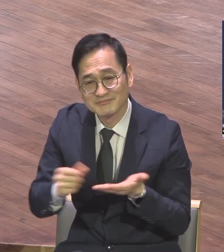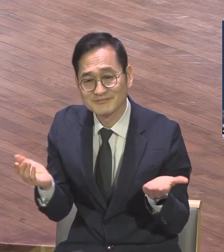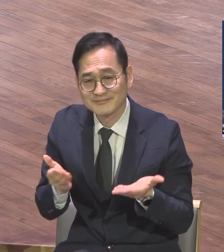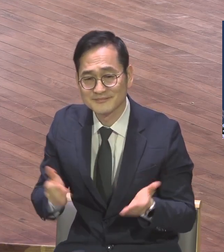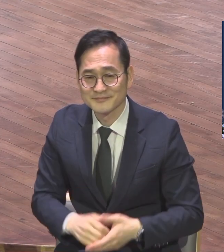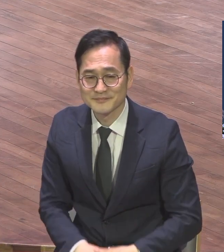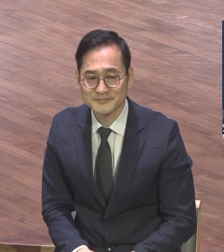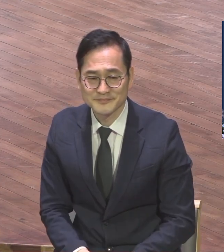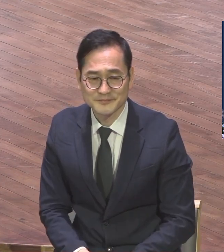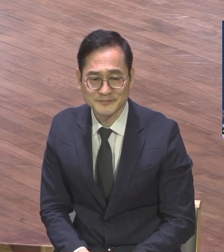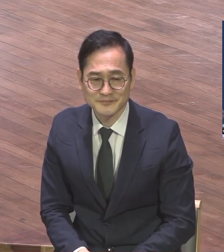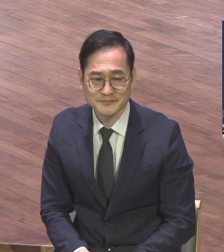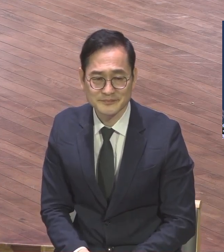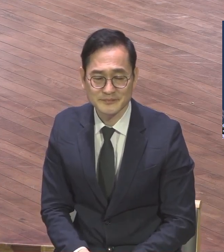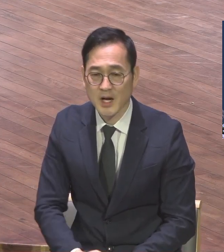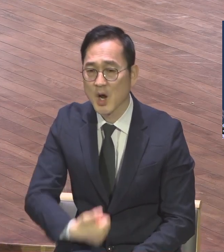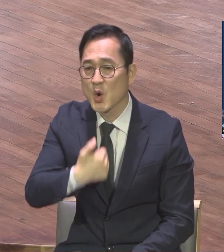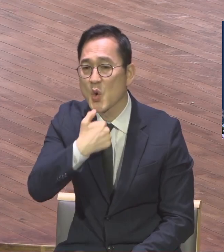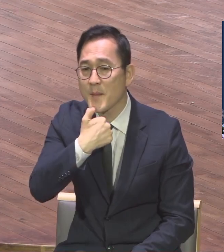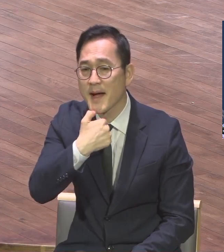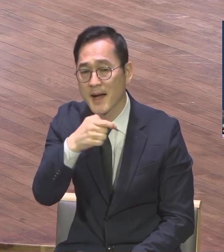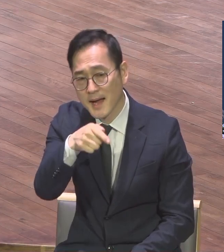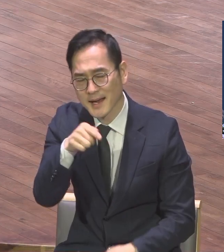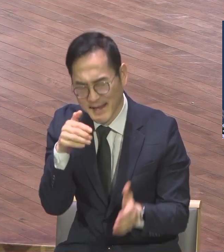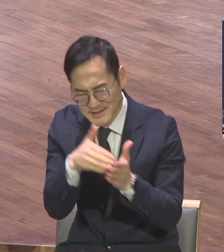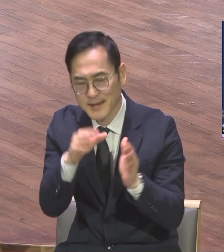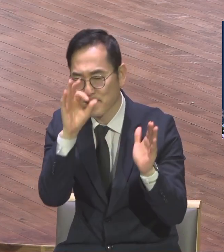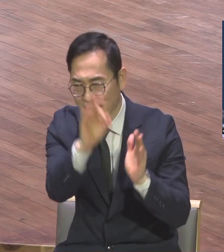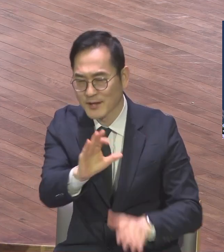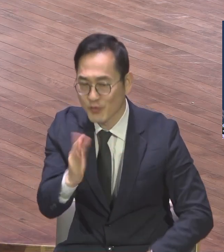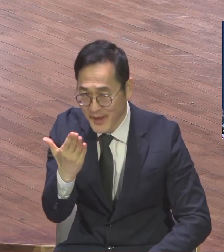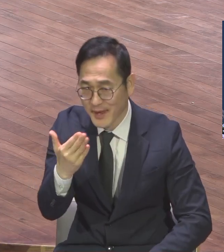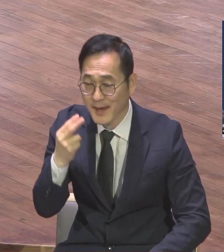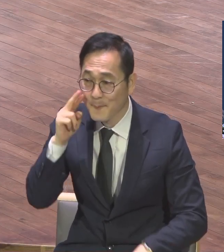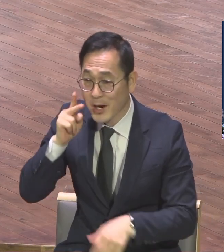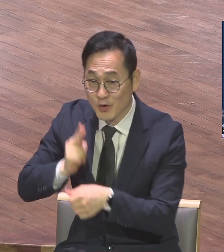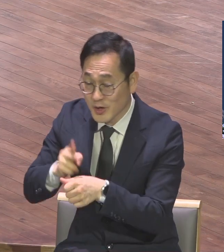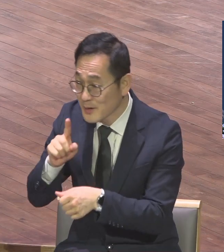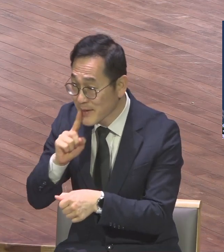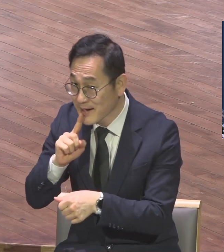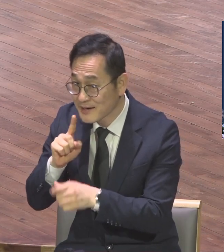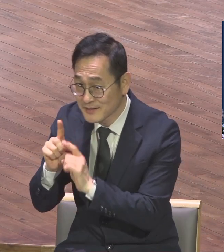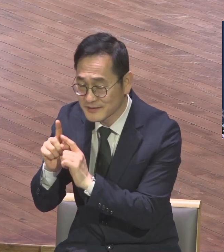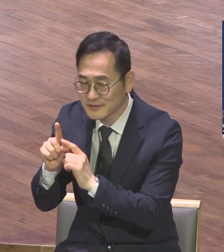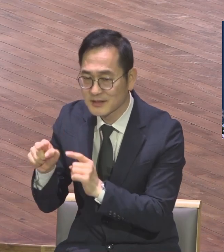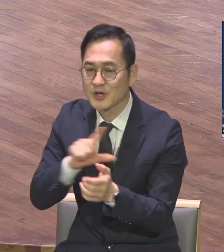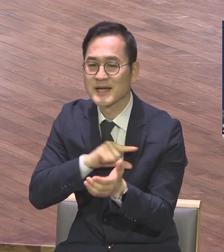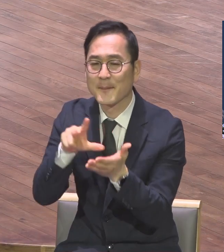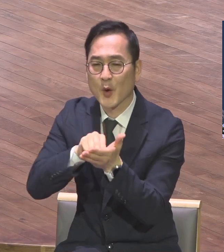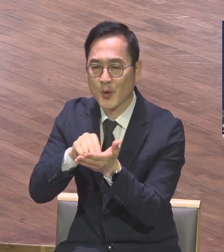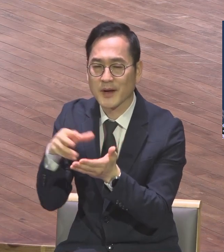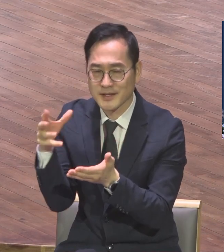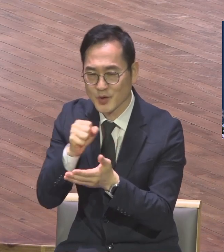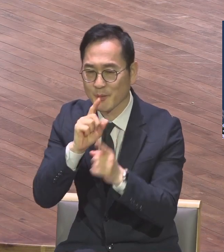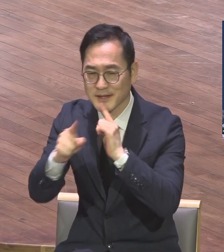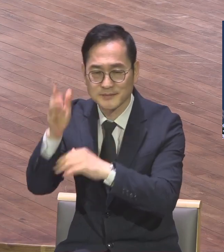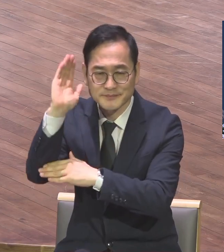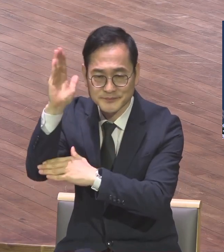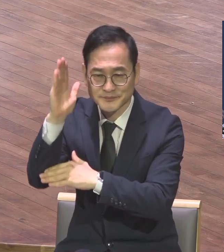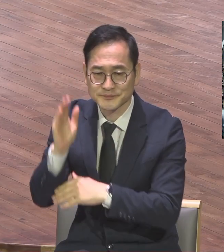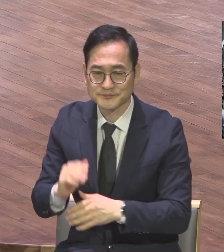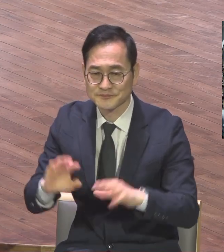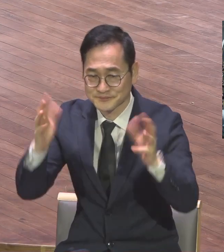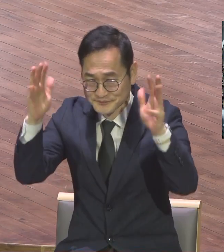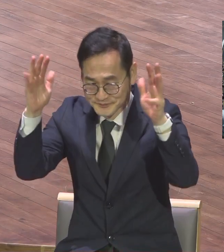로마도 보아야 하리라는 제목으로 말씀 증거하실 때 큰 은혜 받으시기 바랍니다. 우리 목사님 나오실 때 박수로